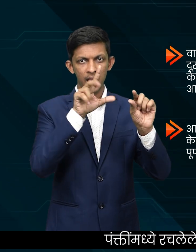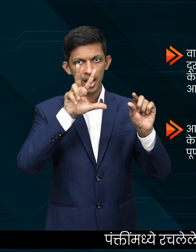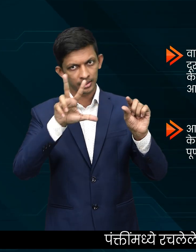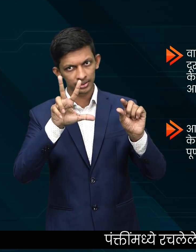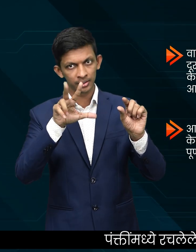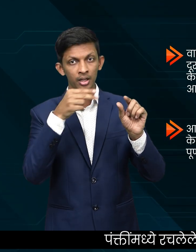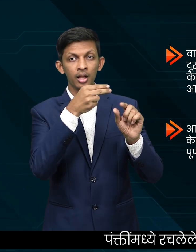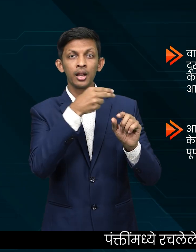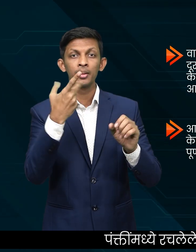म्हणतात.